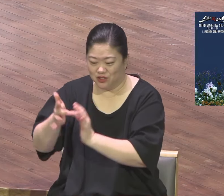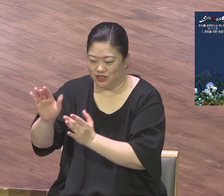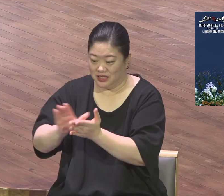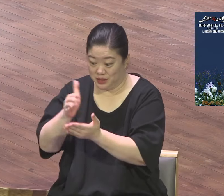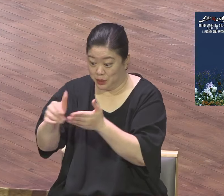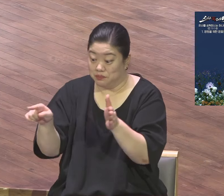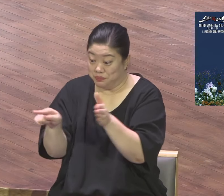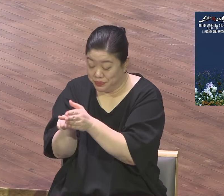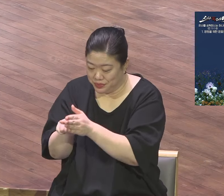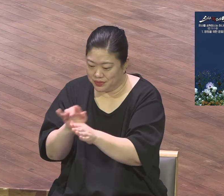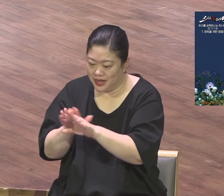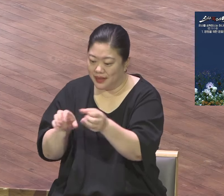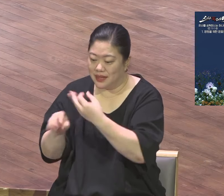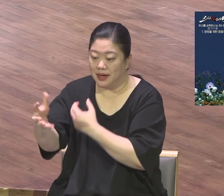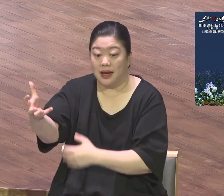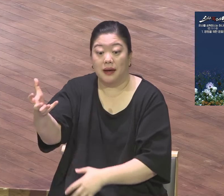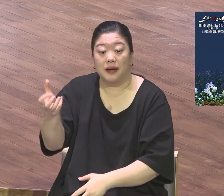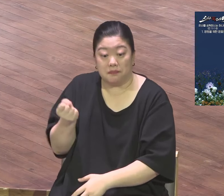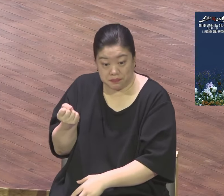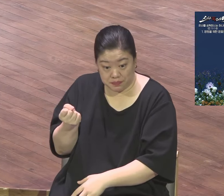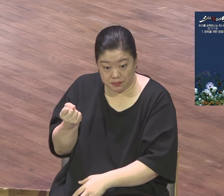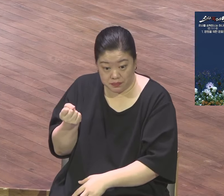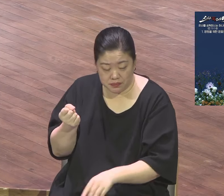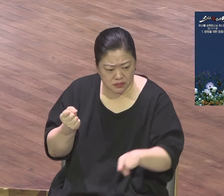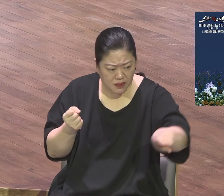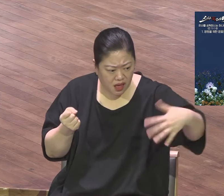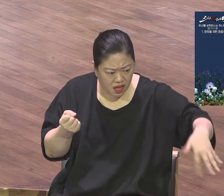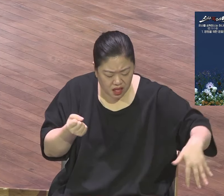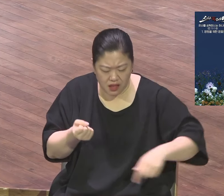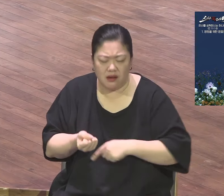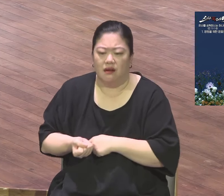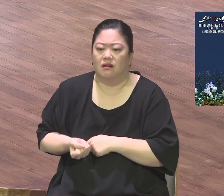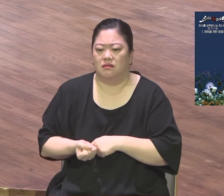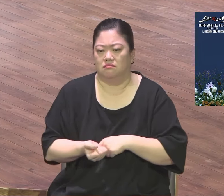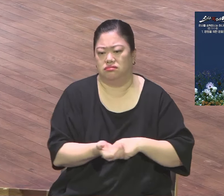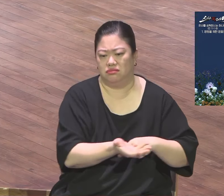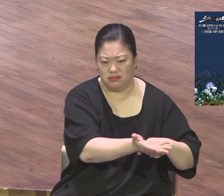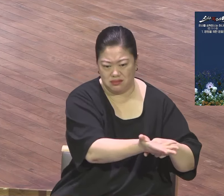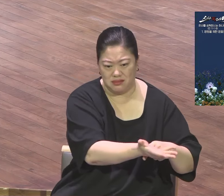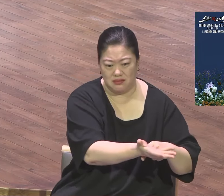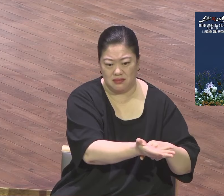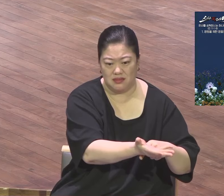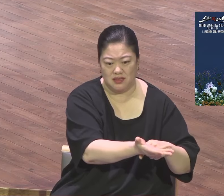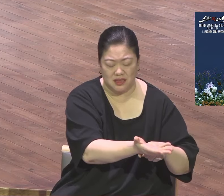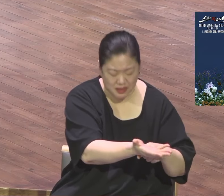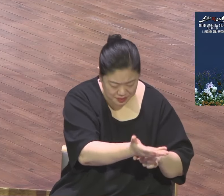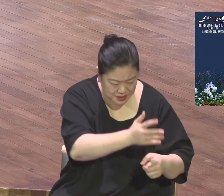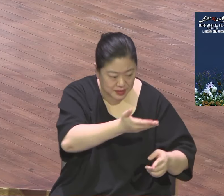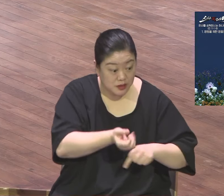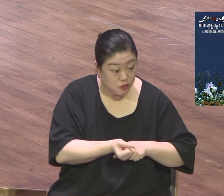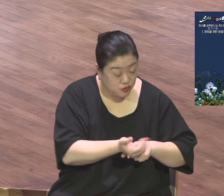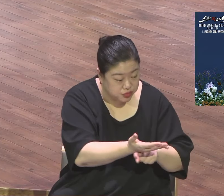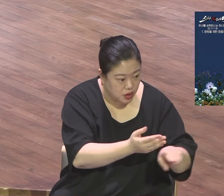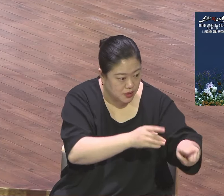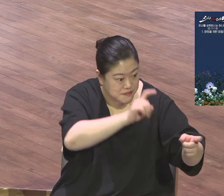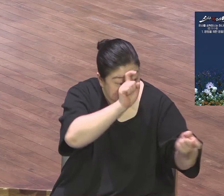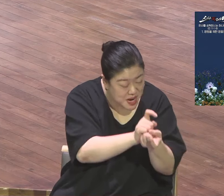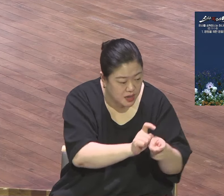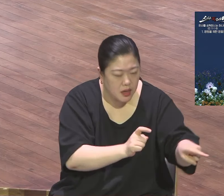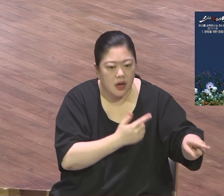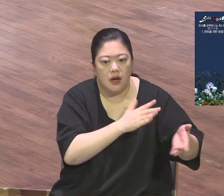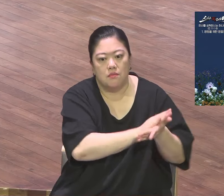여러분을 통해서 변화된 사람의 해답을 탁 주니까 그 사람이 생의 해답을 탁 찾고 변화된